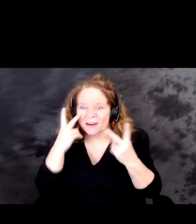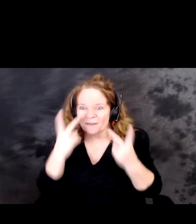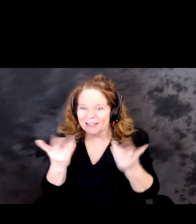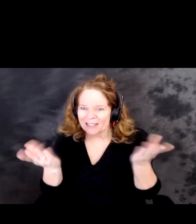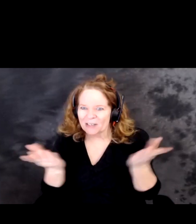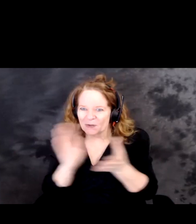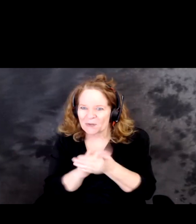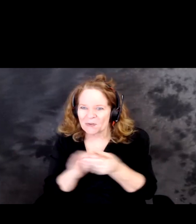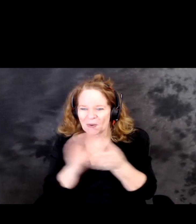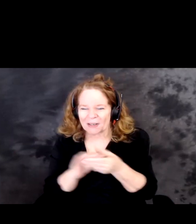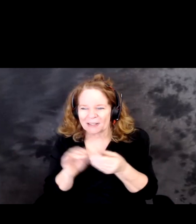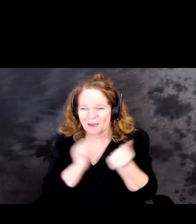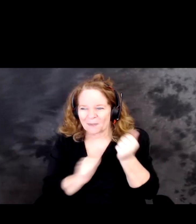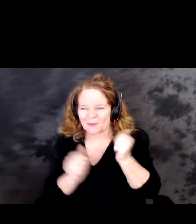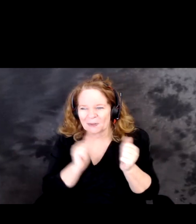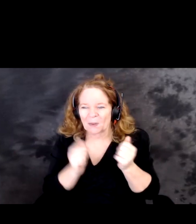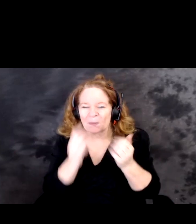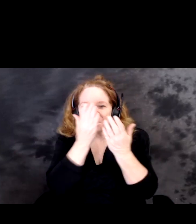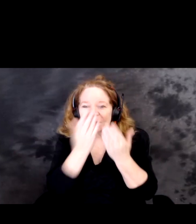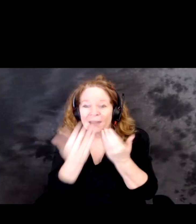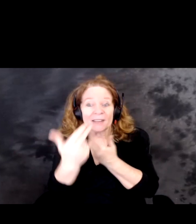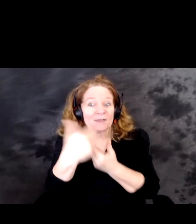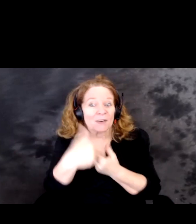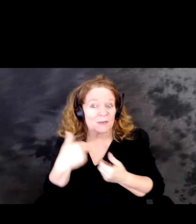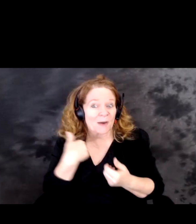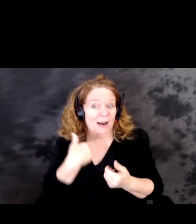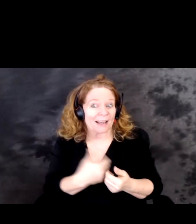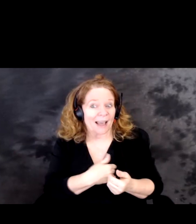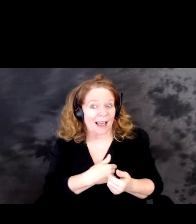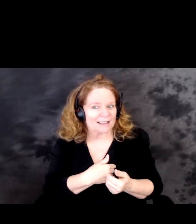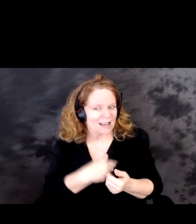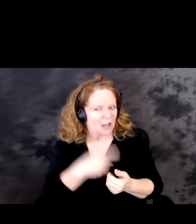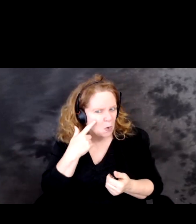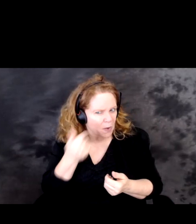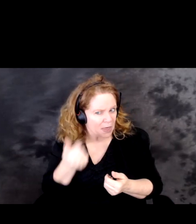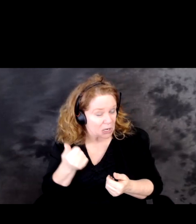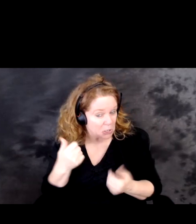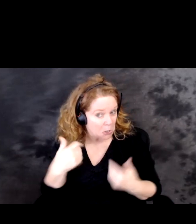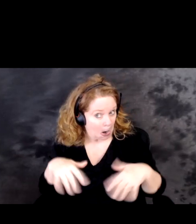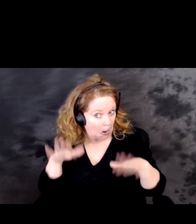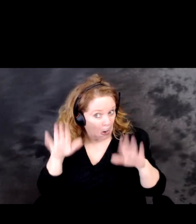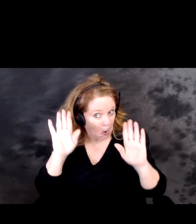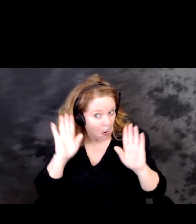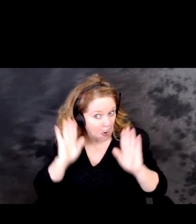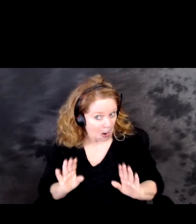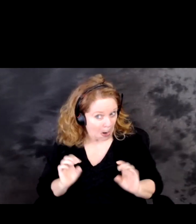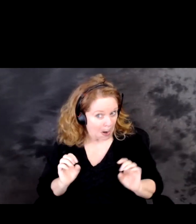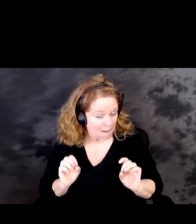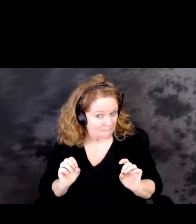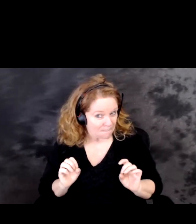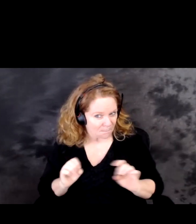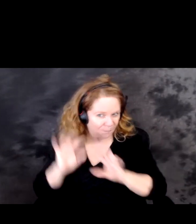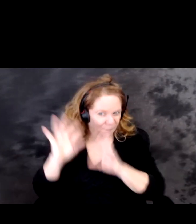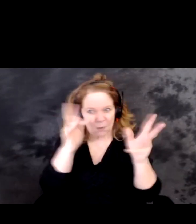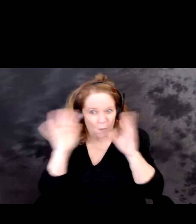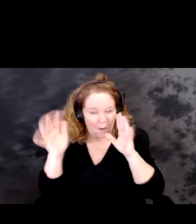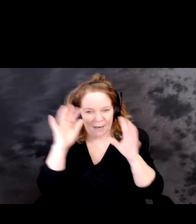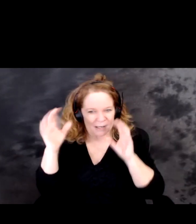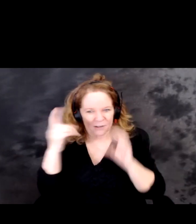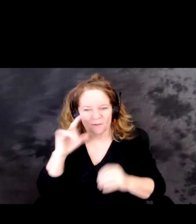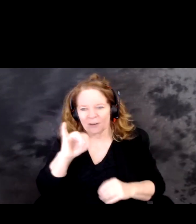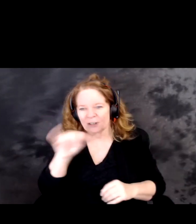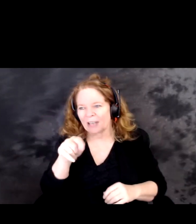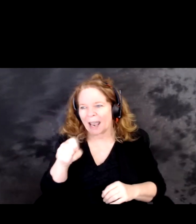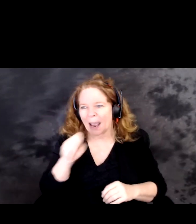Jade. Jade, es increíble tenerte en la hora del cuento. Gracias por reunirte con nosotros. Pensamos que eres increíble.